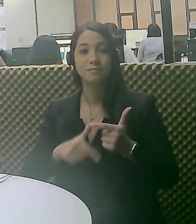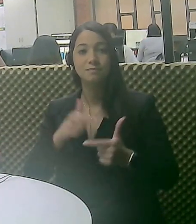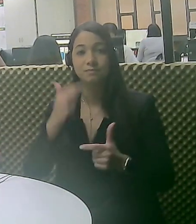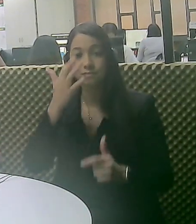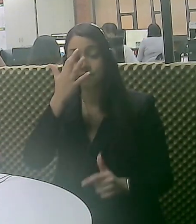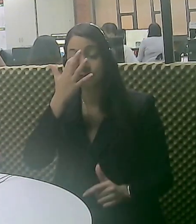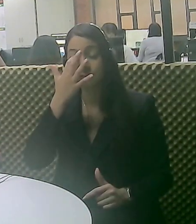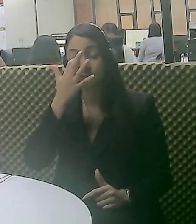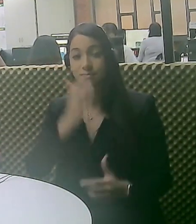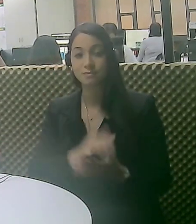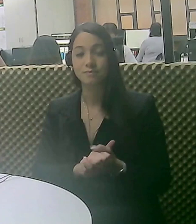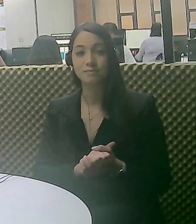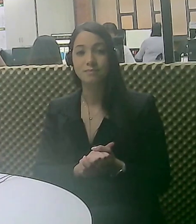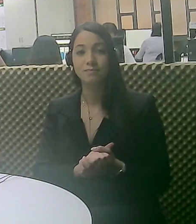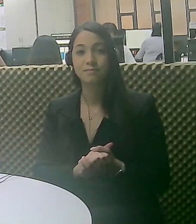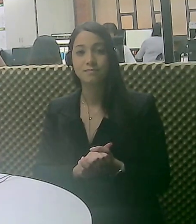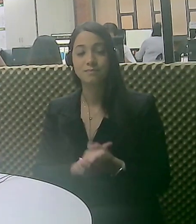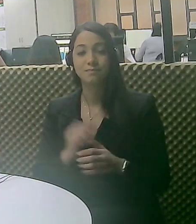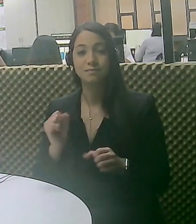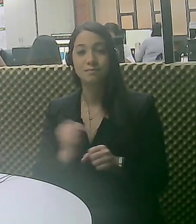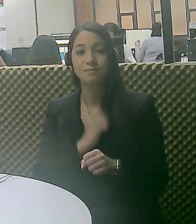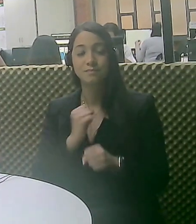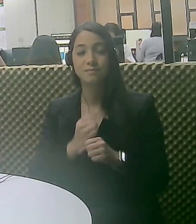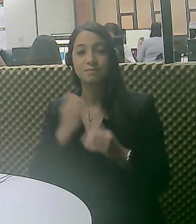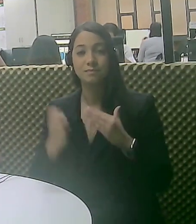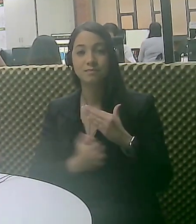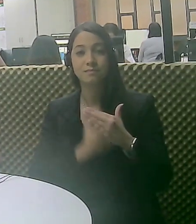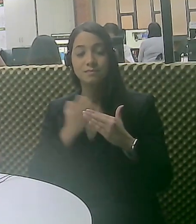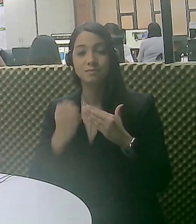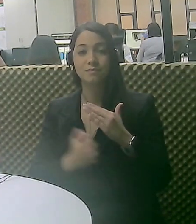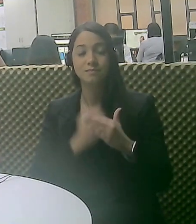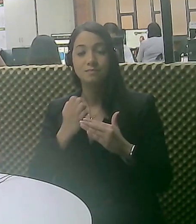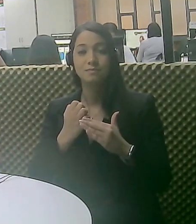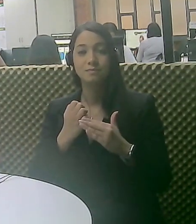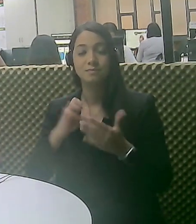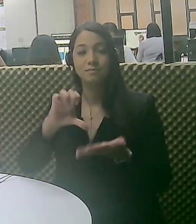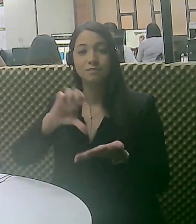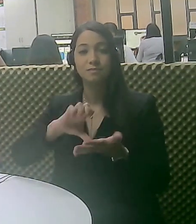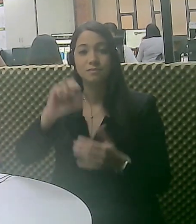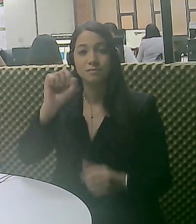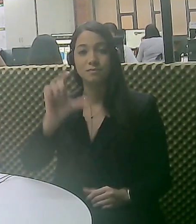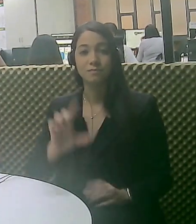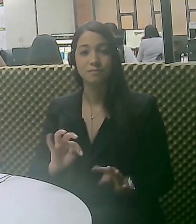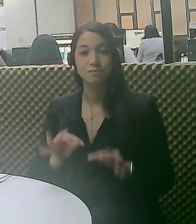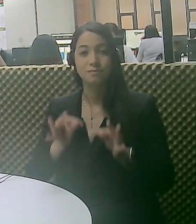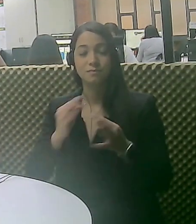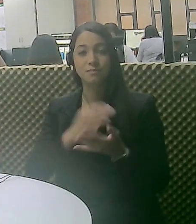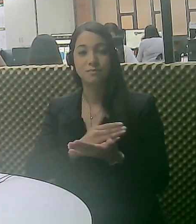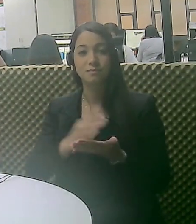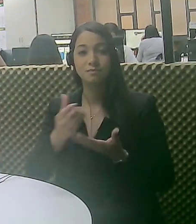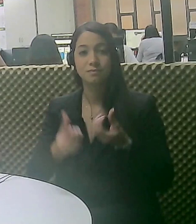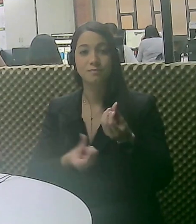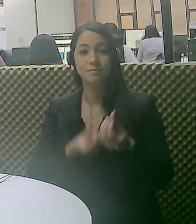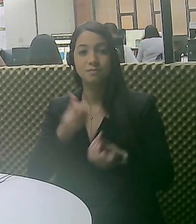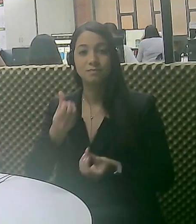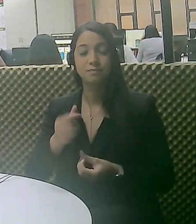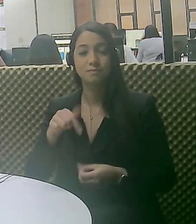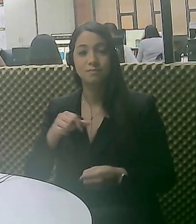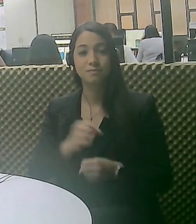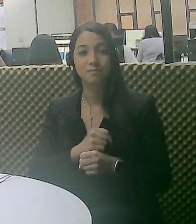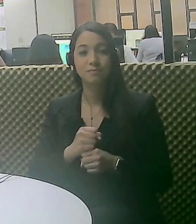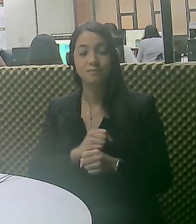empregos. Obras das empresas no Polo Tecnológico Sul de Uberlândia terão início no segundo semestre deste